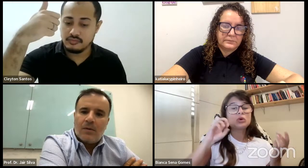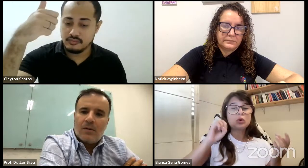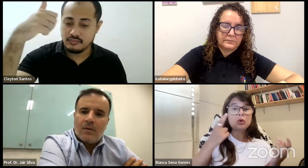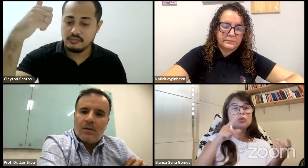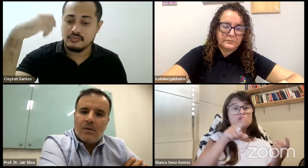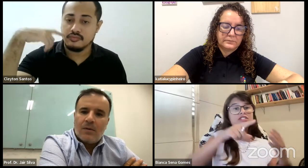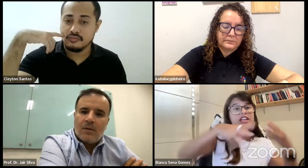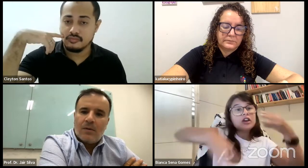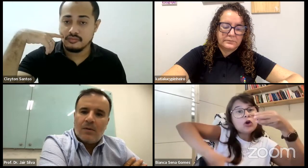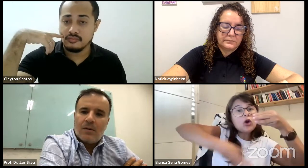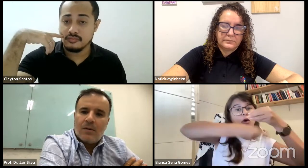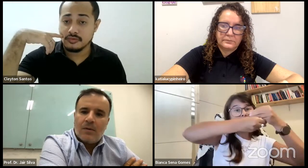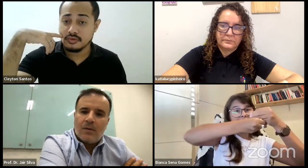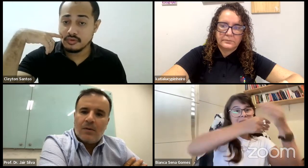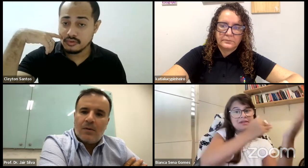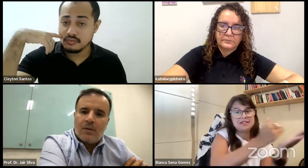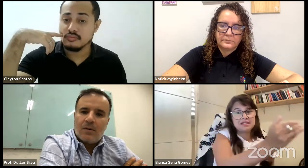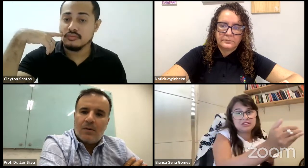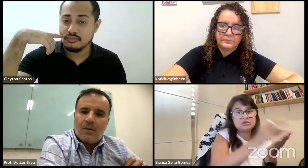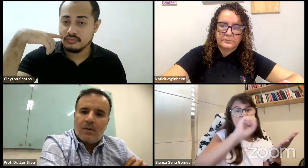muito parecido com o início.